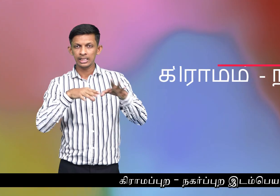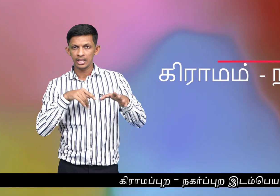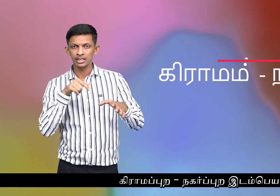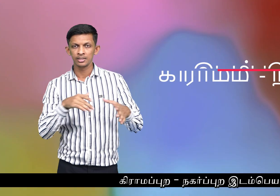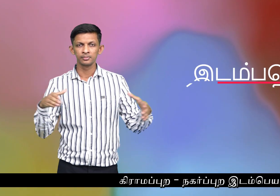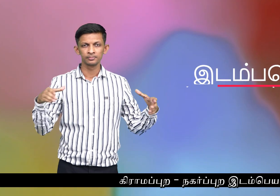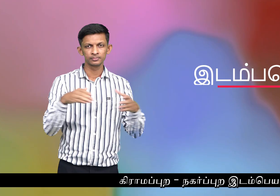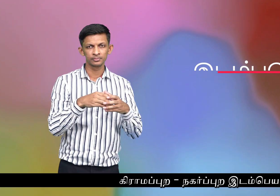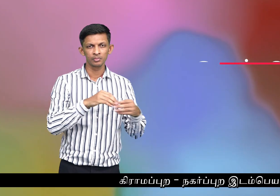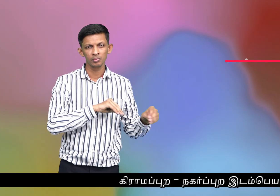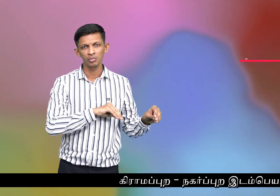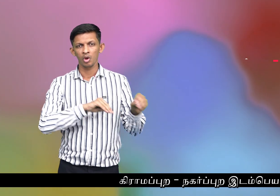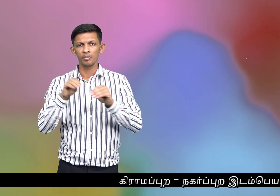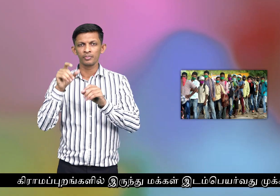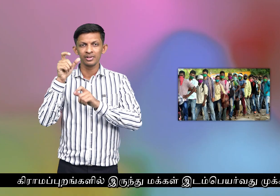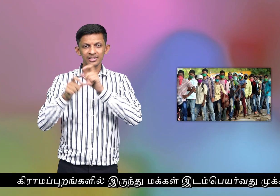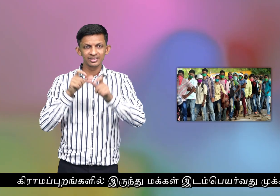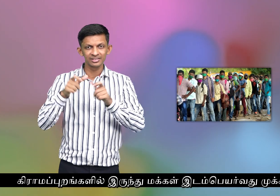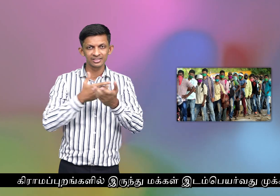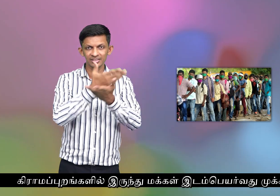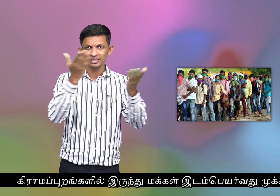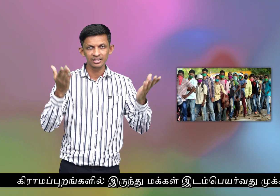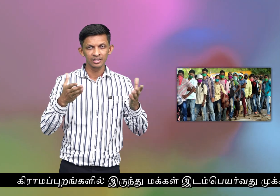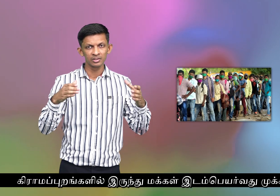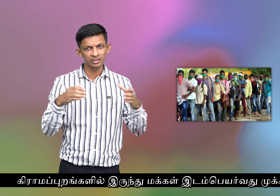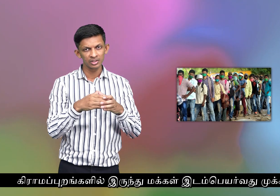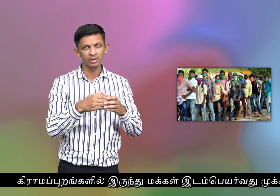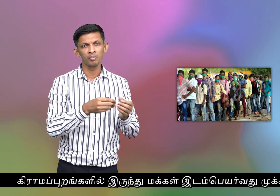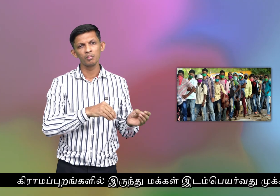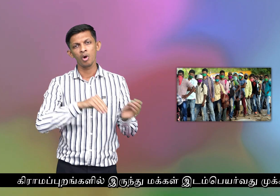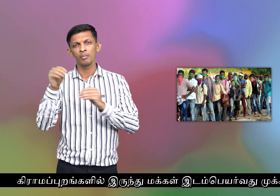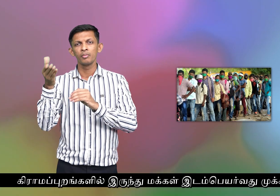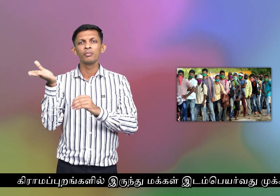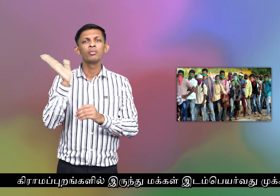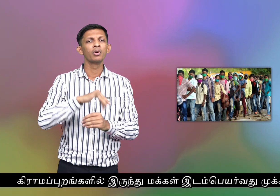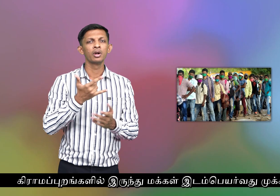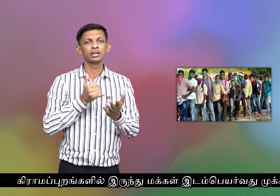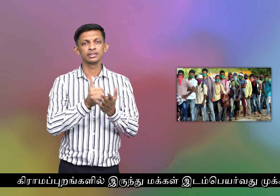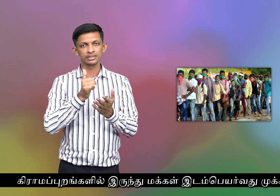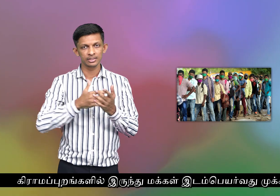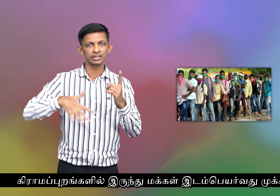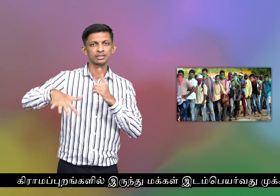கிராமப்புற நகர்ப்புற இடம்பெயர்வு. கிராமப்புறங்களிலிருந்து மக்கள் இடம்பெயர்வது